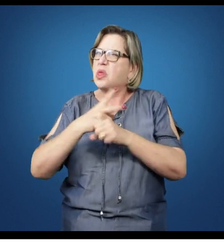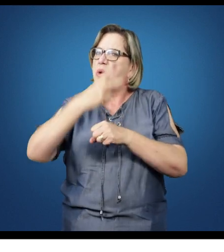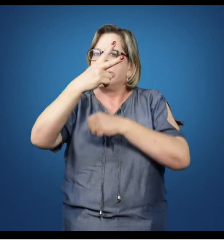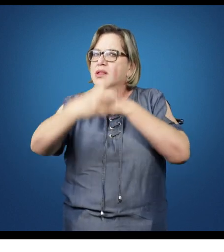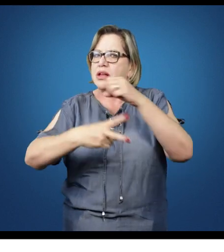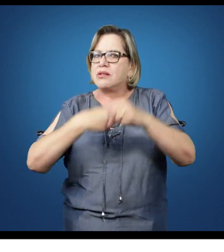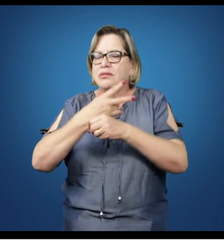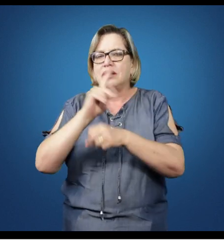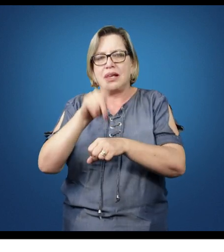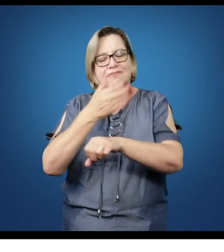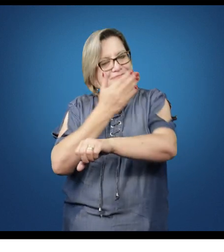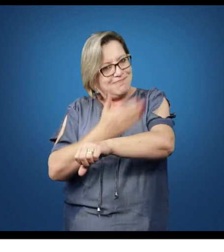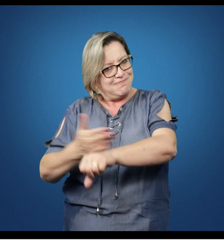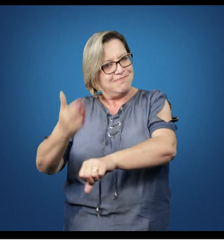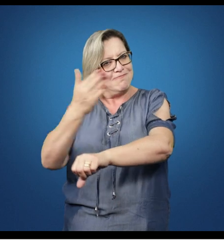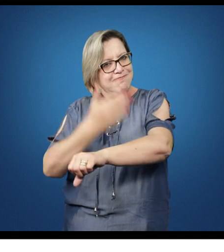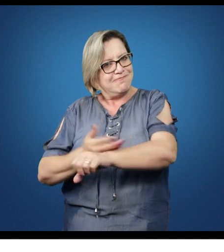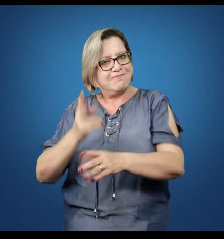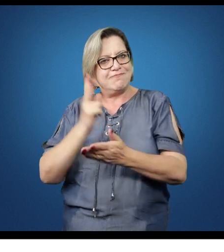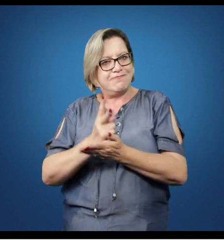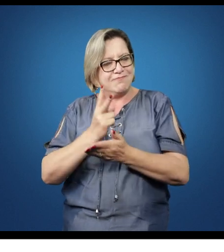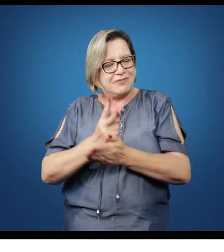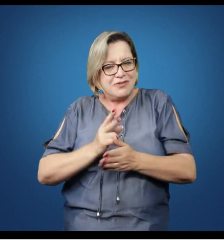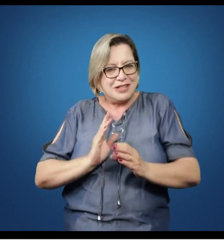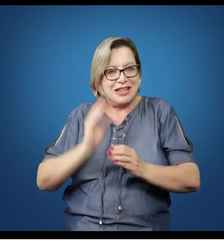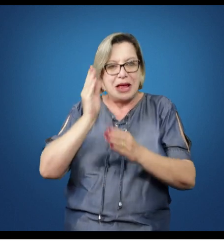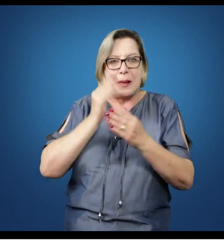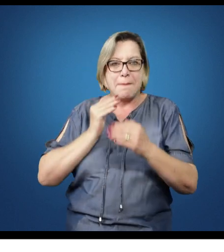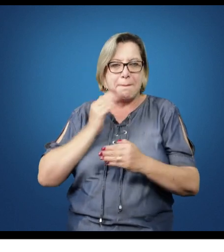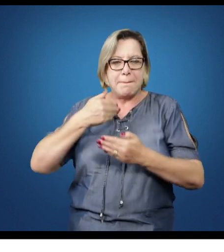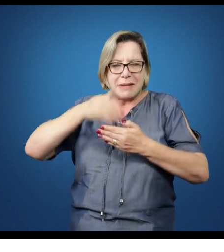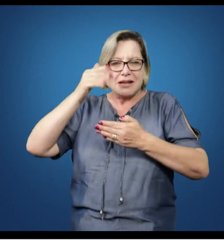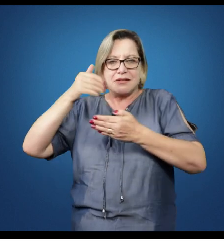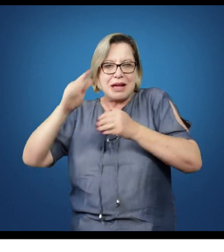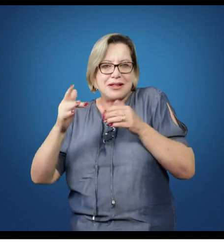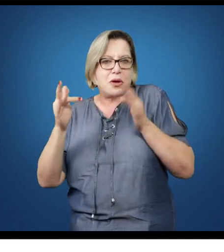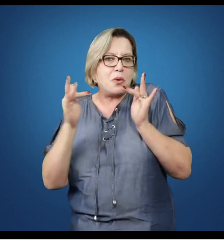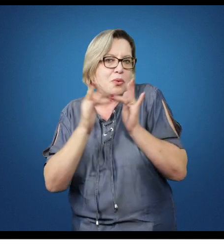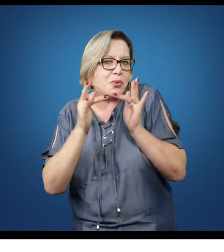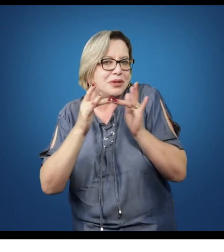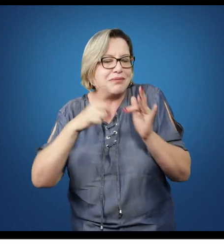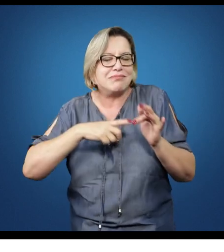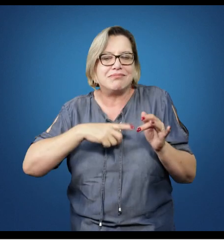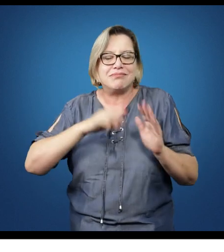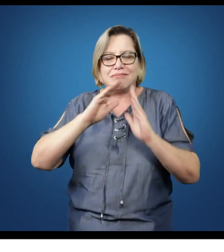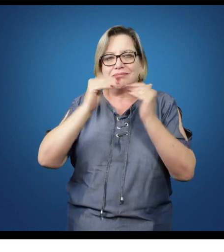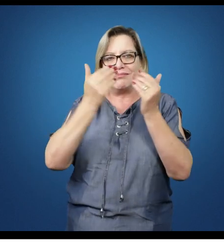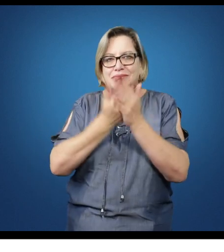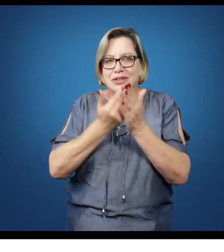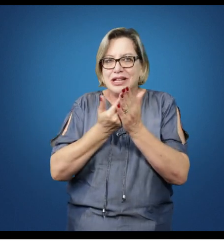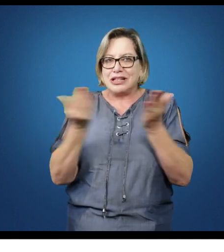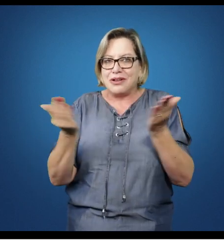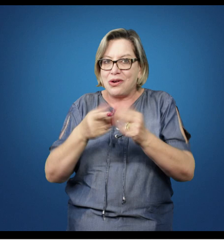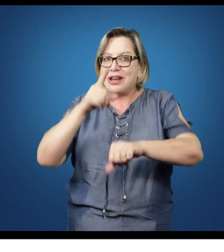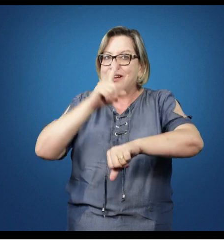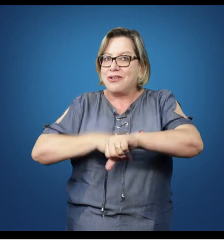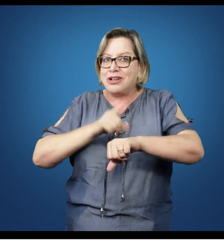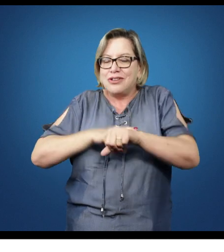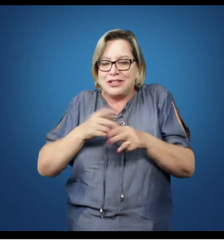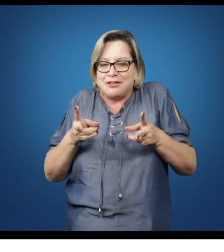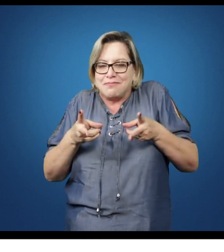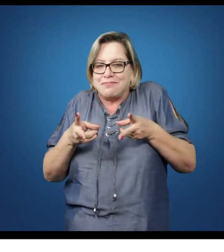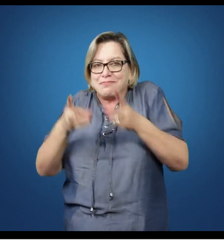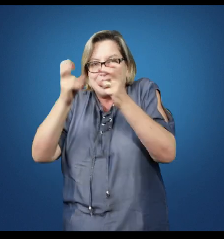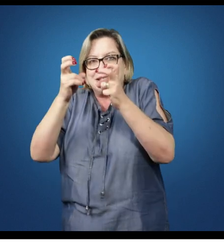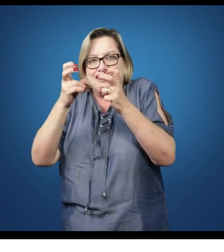estágios que você se aproxima e cada vez mais as escolas então é o momento de começar checar isso dentro da formação de vocês